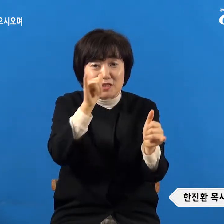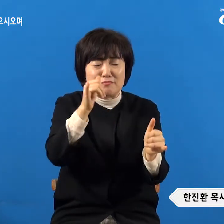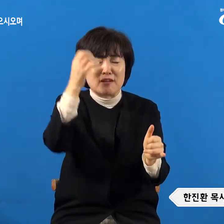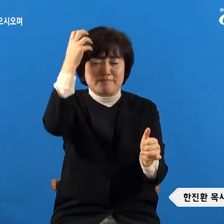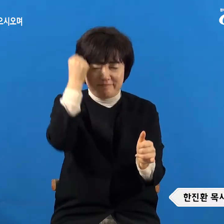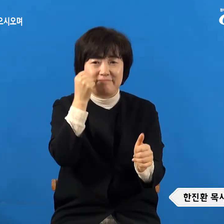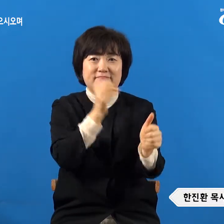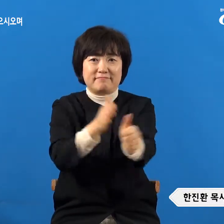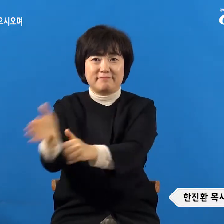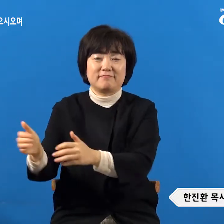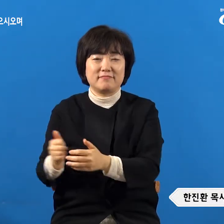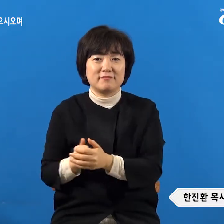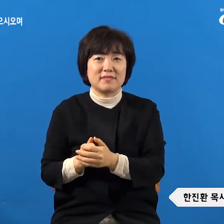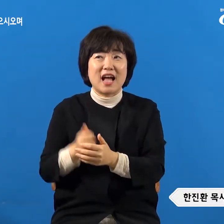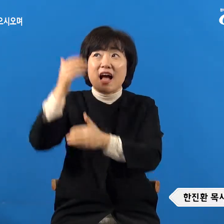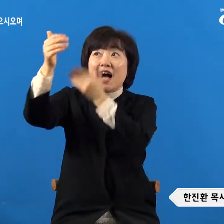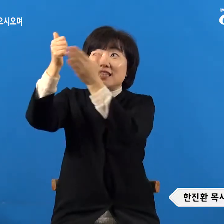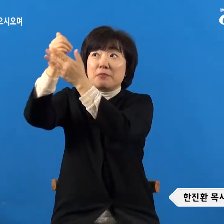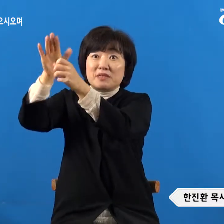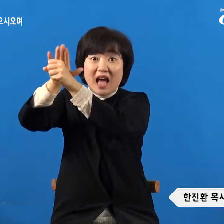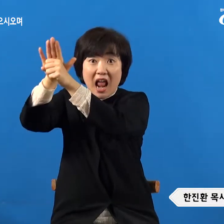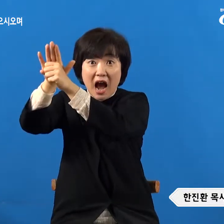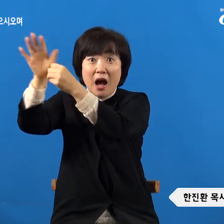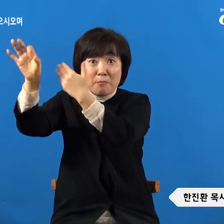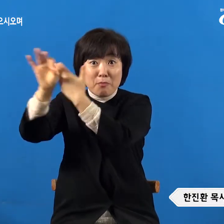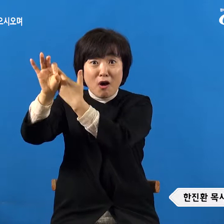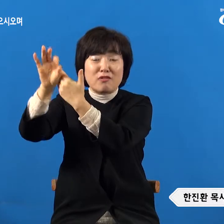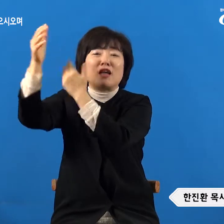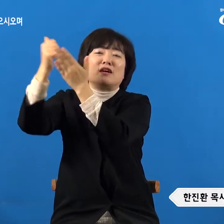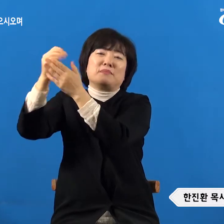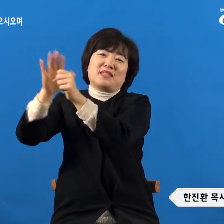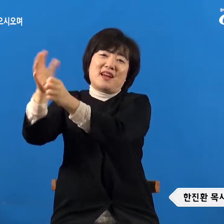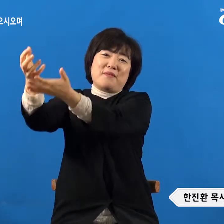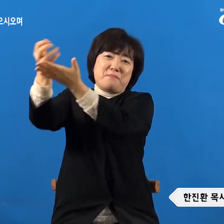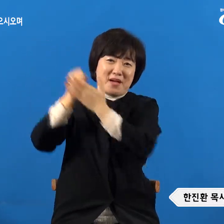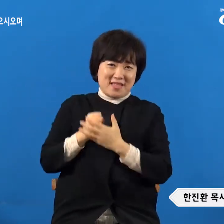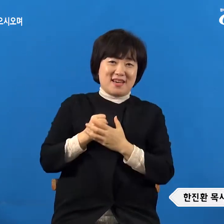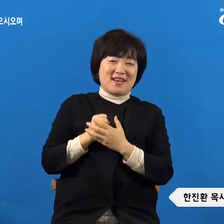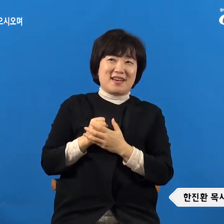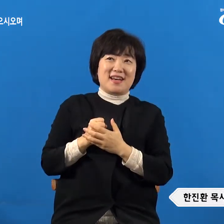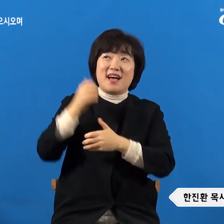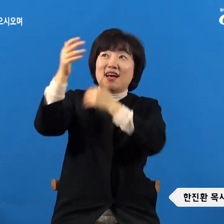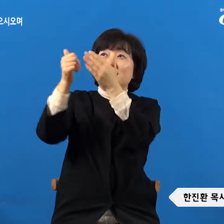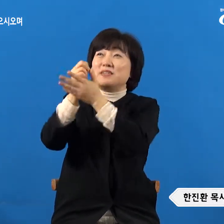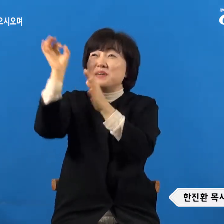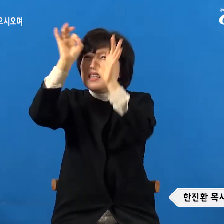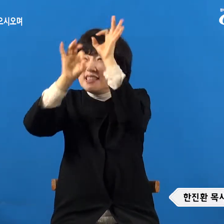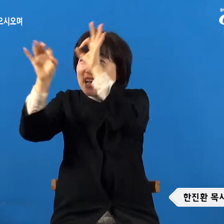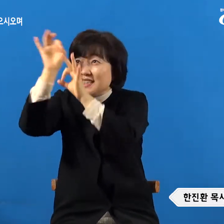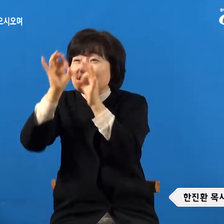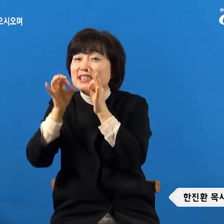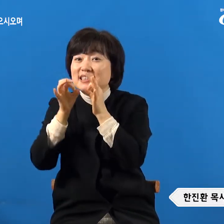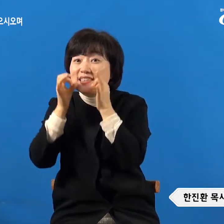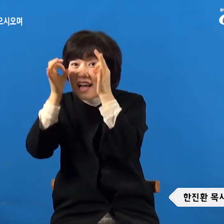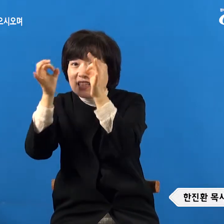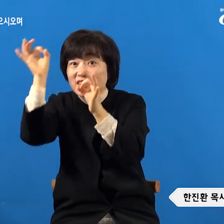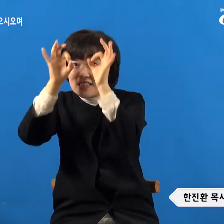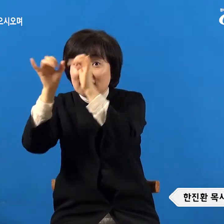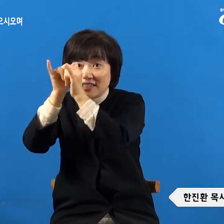나의 사랑을 입으며 나를 간절히 찾는 자가 나를 만날 것이니라. 이 말씀